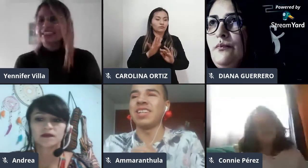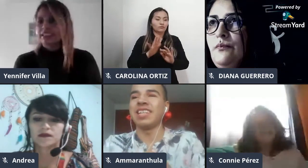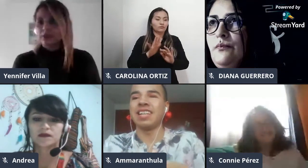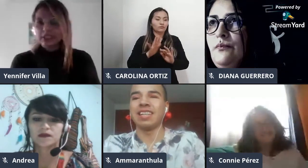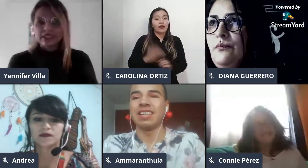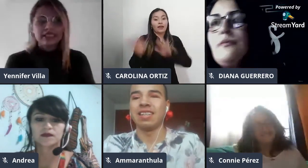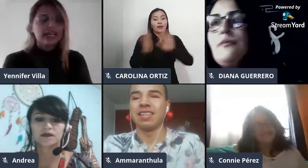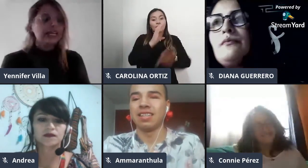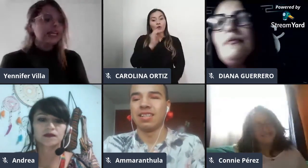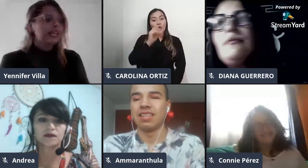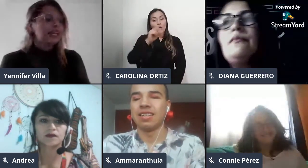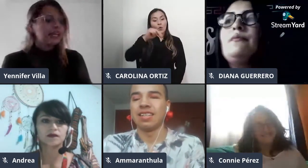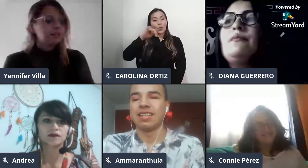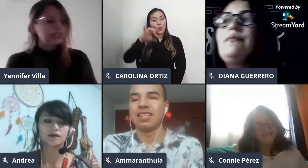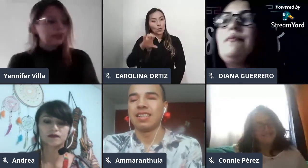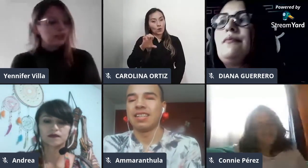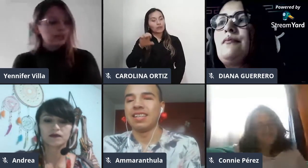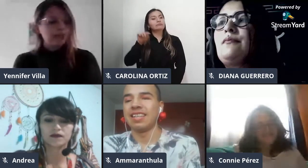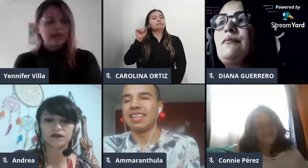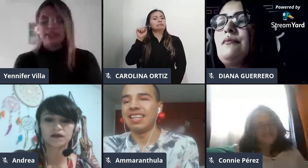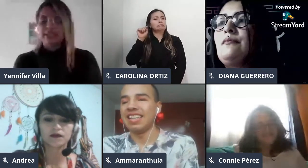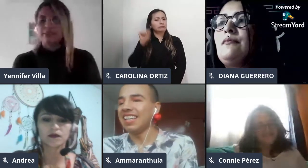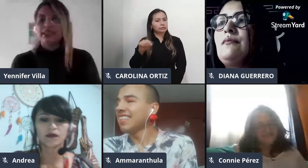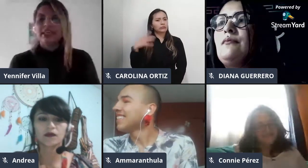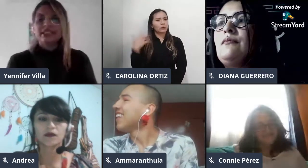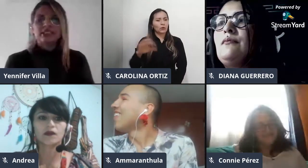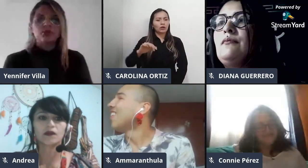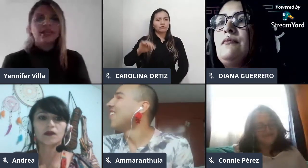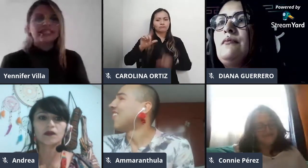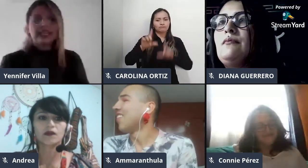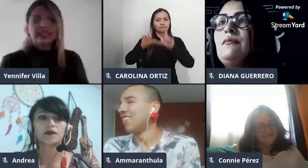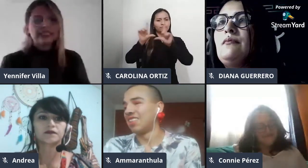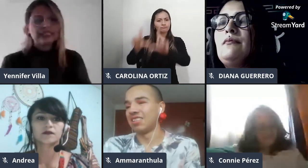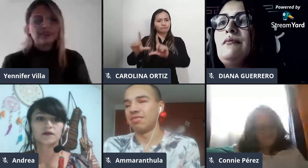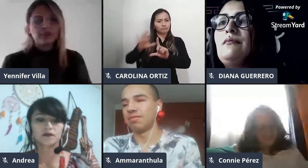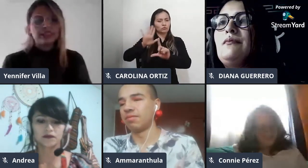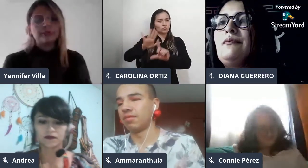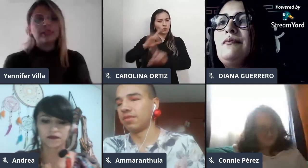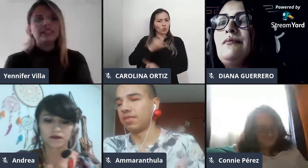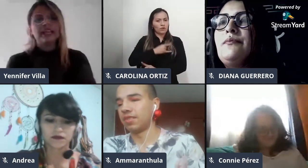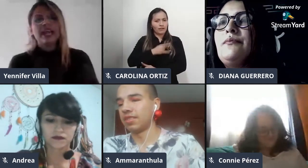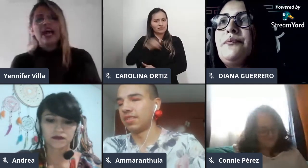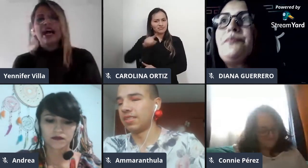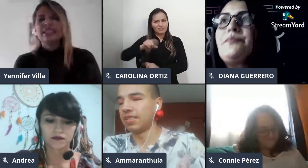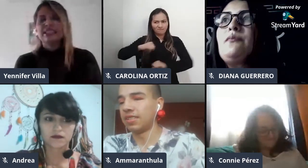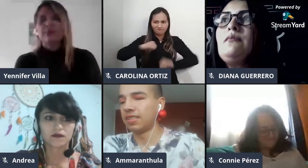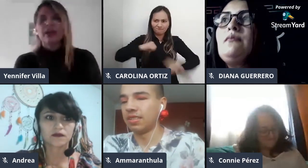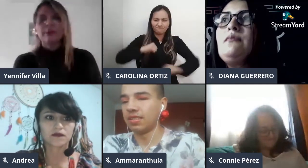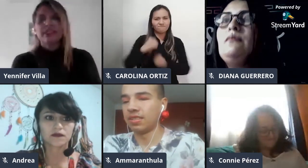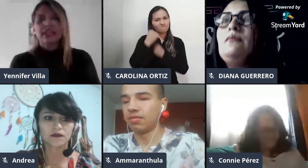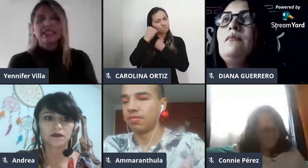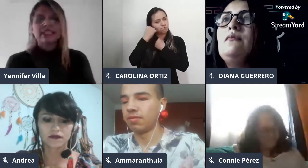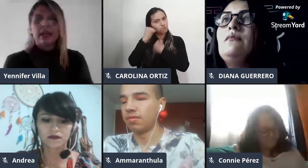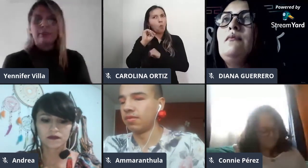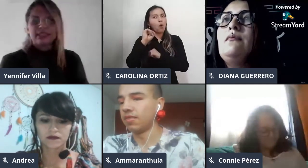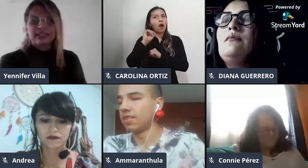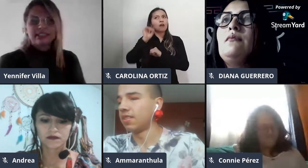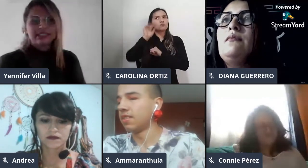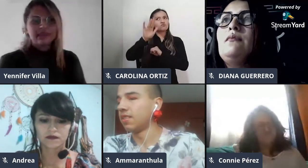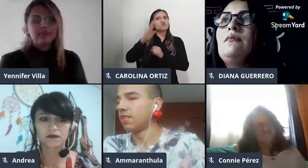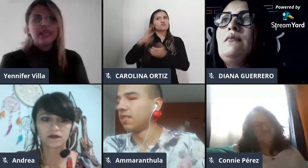universidad, activista, digamos que para mí es también de estas mujeres que resiste fuertemente al sistema